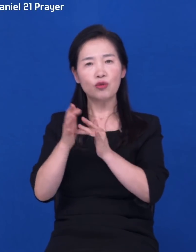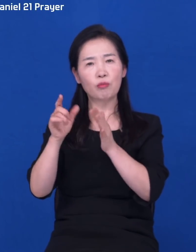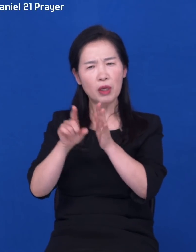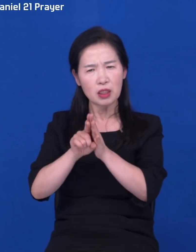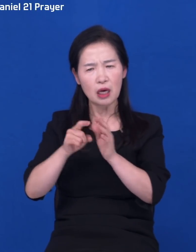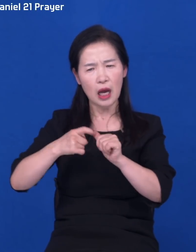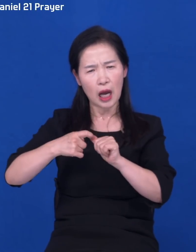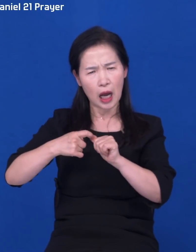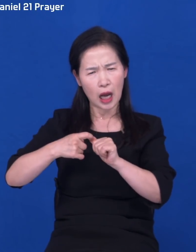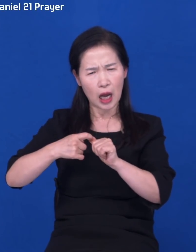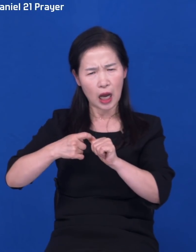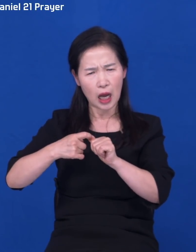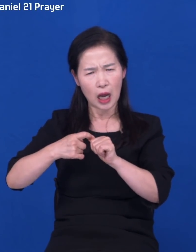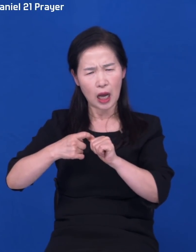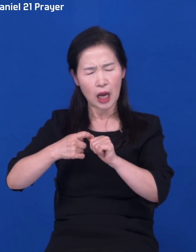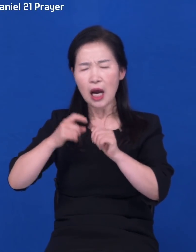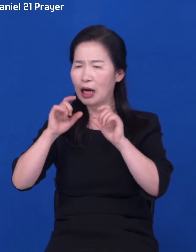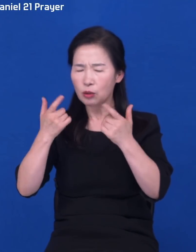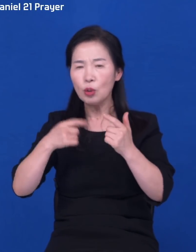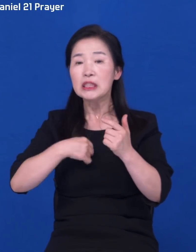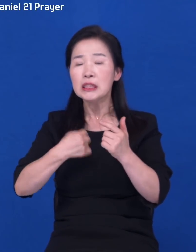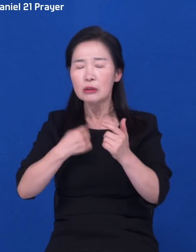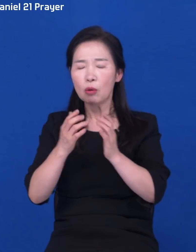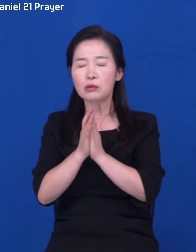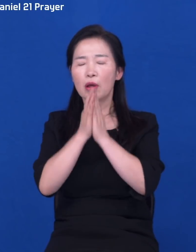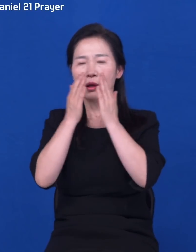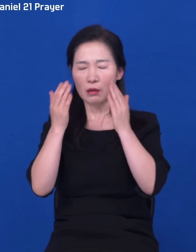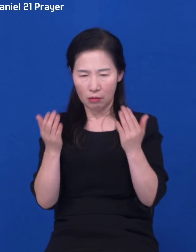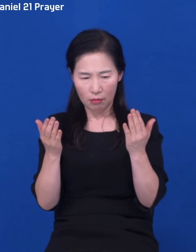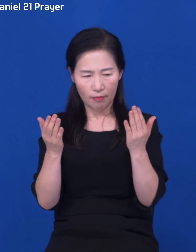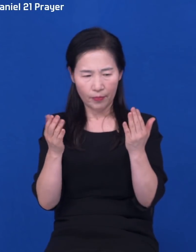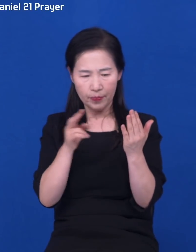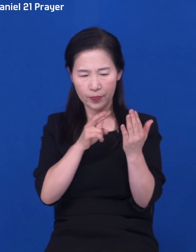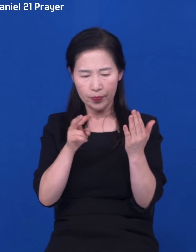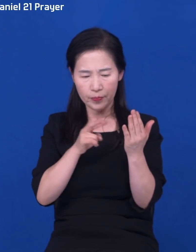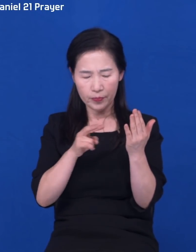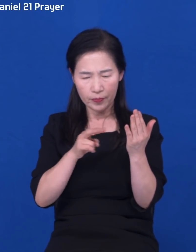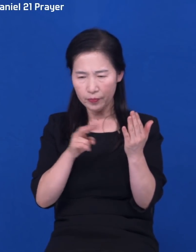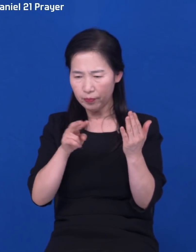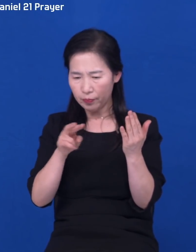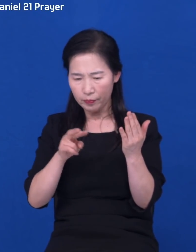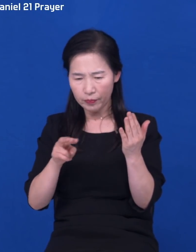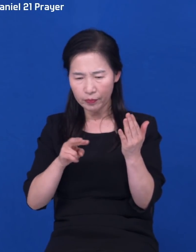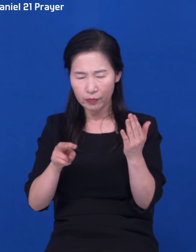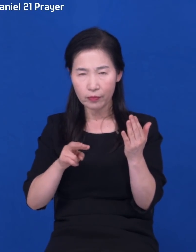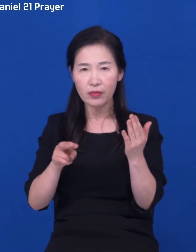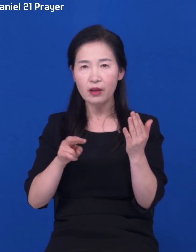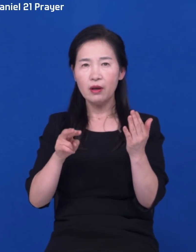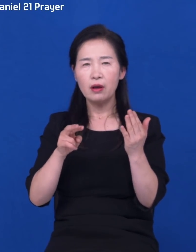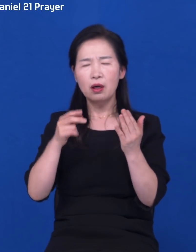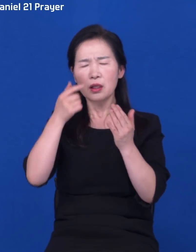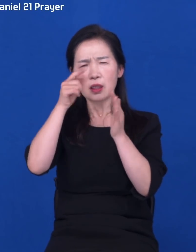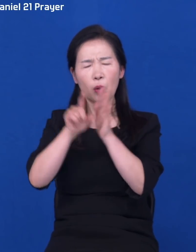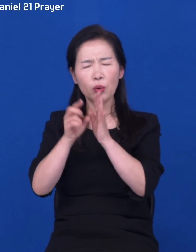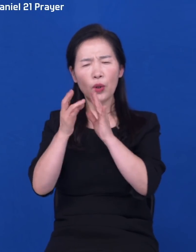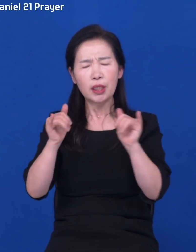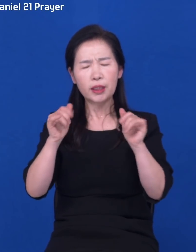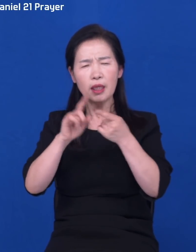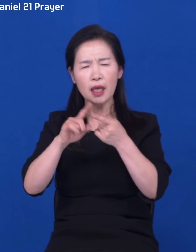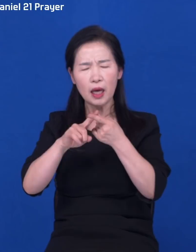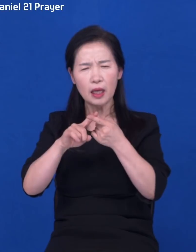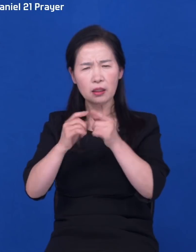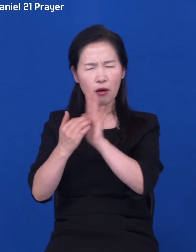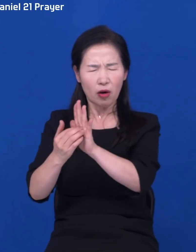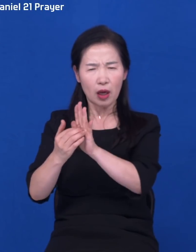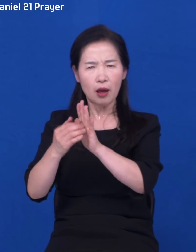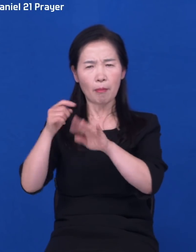아닌 저만의 공간에서 책을 보게 되니까 저도 모르게 기독교인 보면은 이게 긴장하고 경계하던 것들이 싹 사라지고 편하게 책을